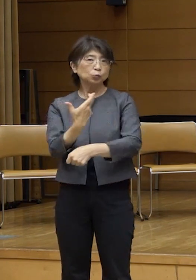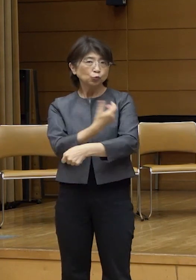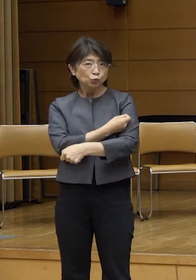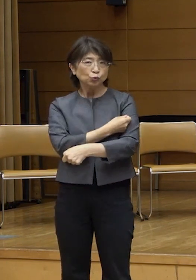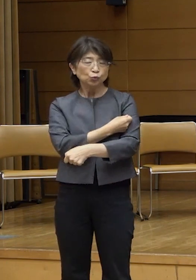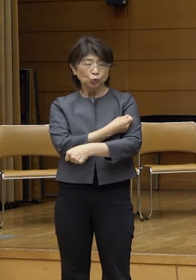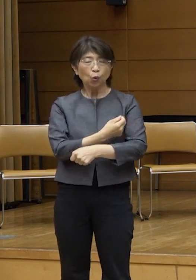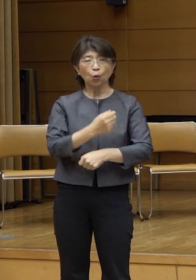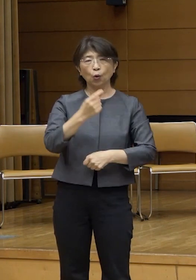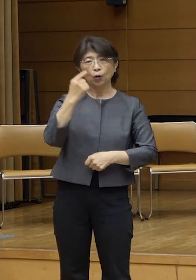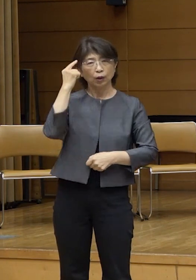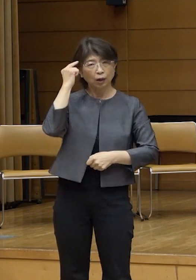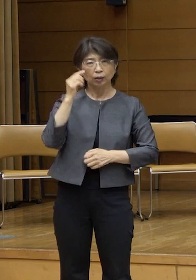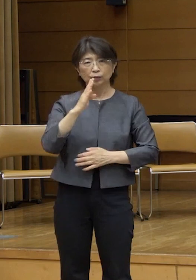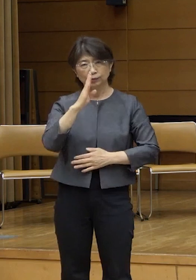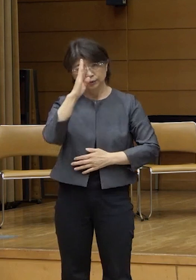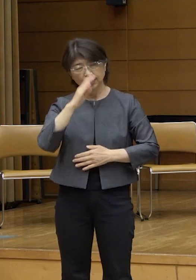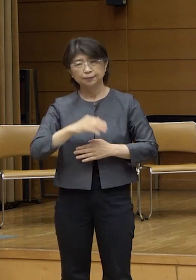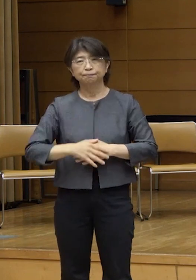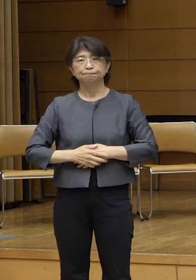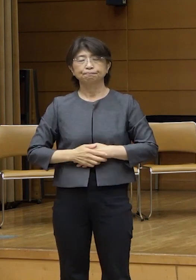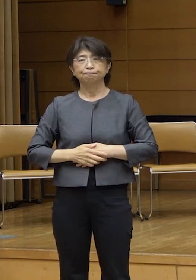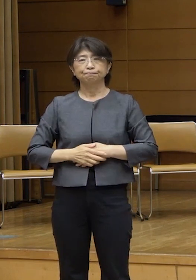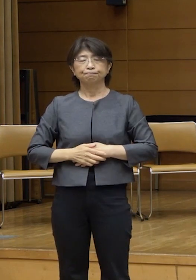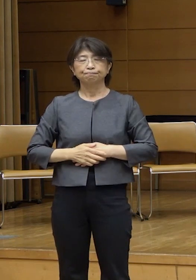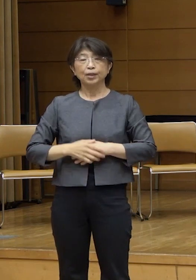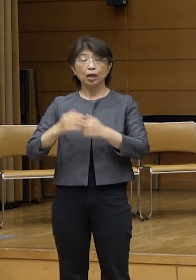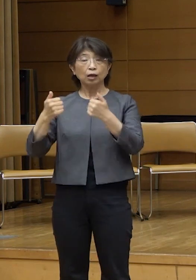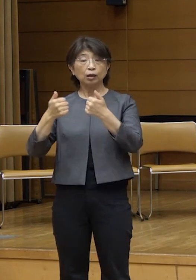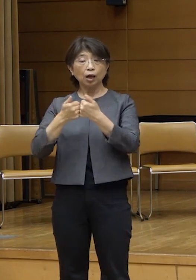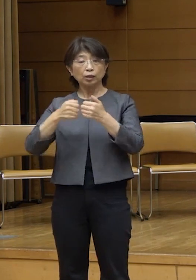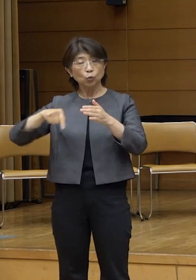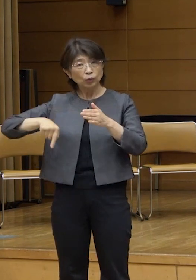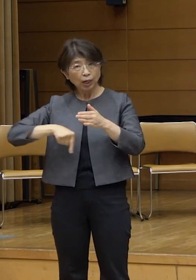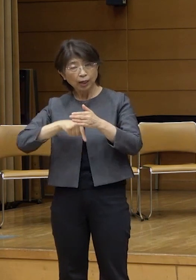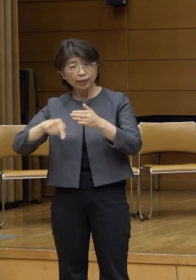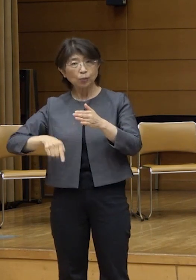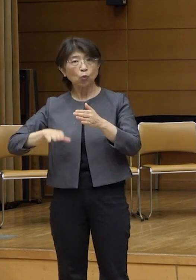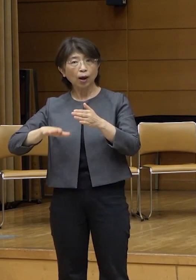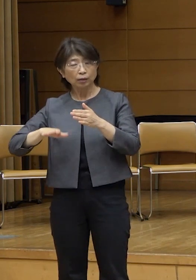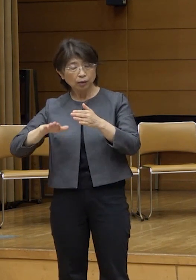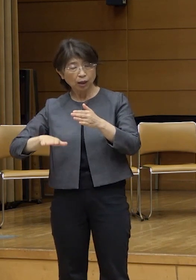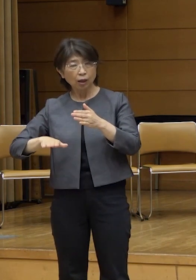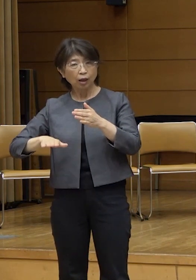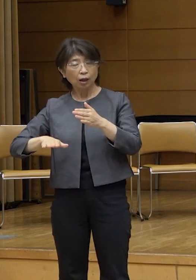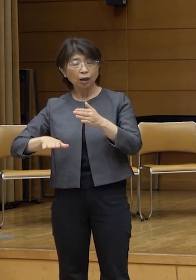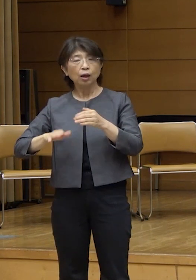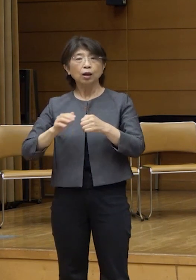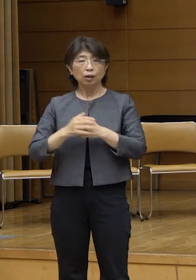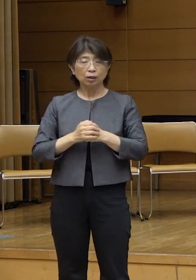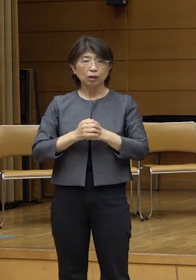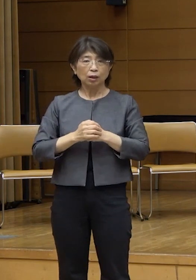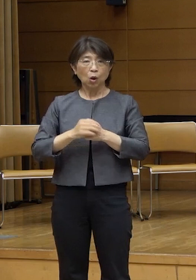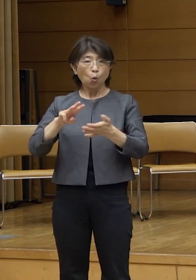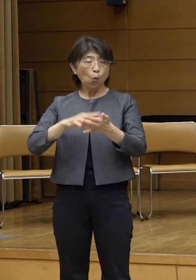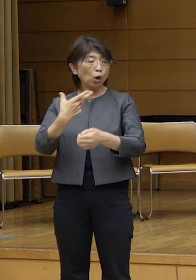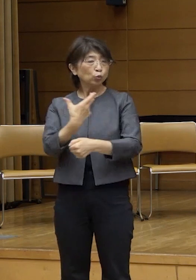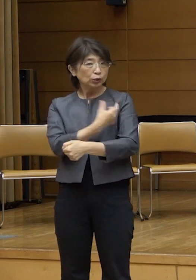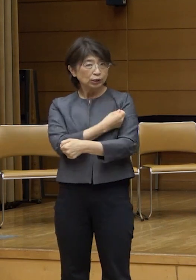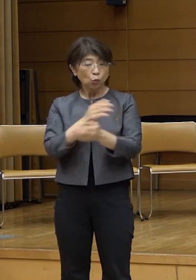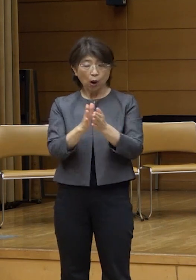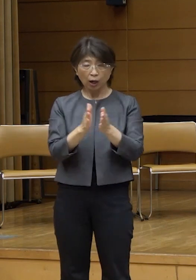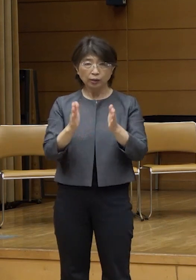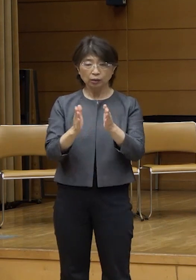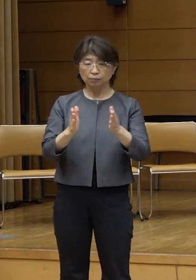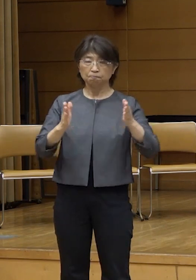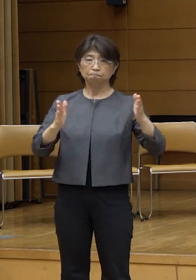と思います。また今日の会議の中でも、時期が空いてしまって、どうしてもワクチンの有効性が落ちてくるということは、